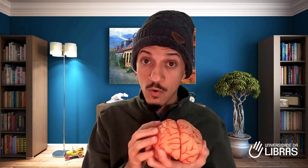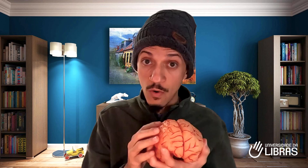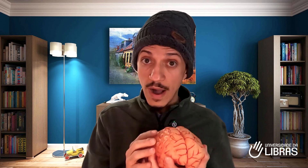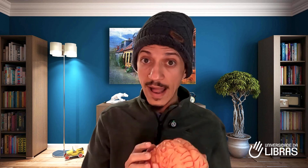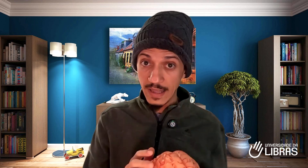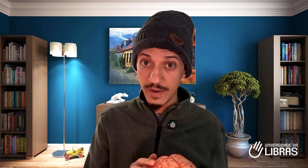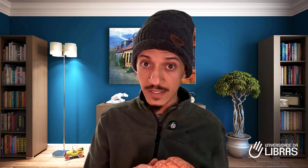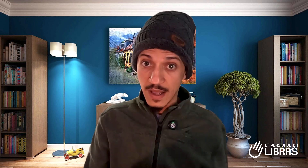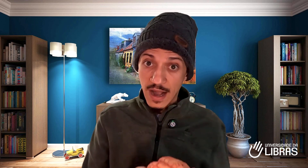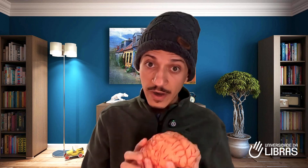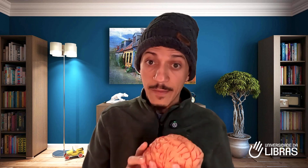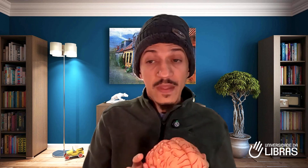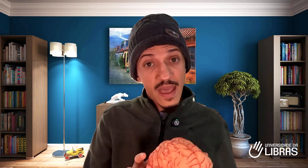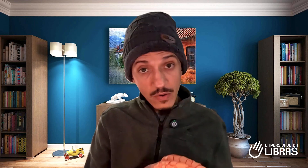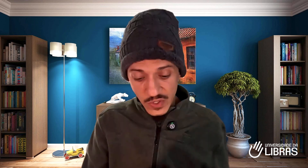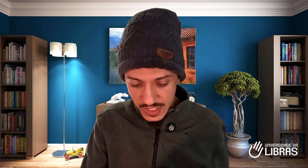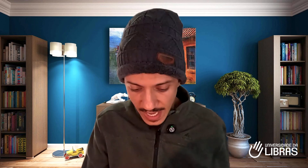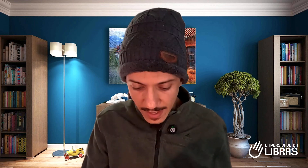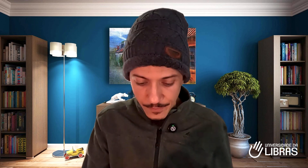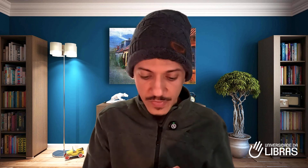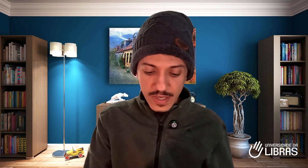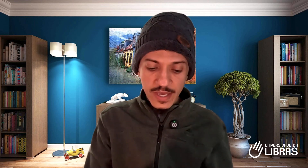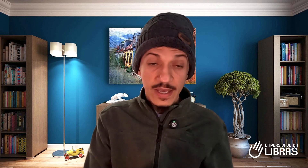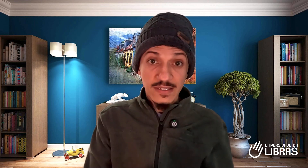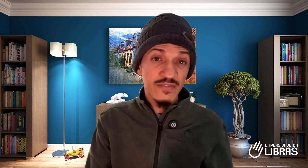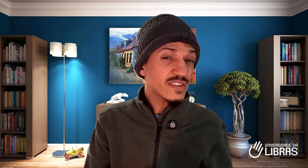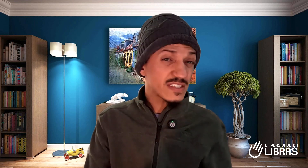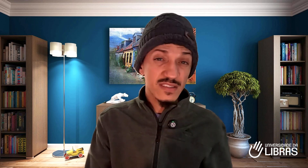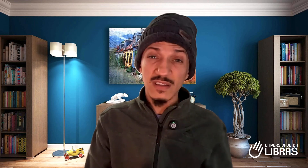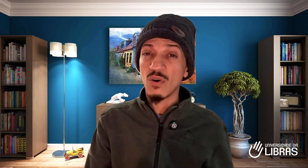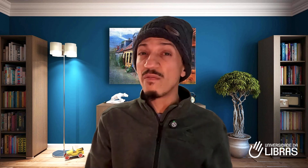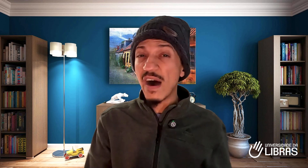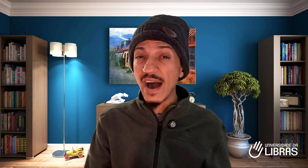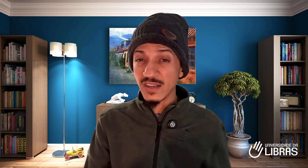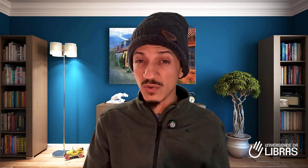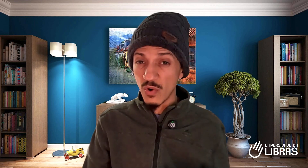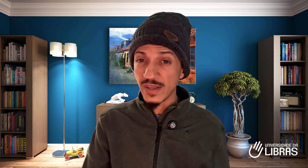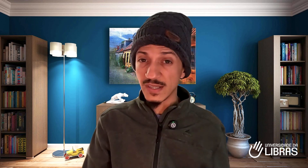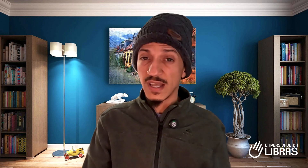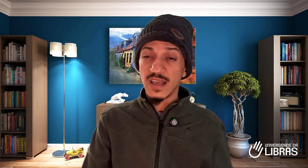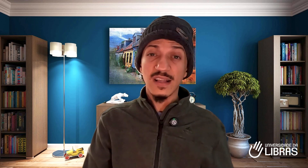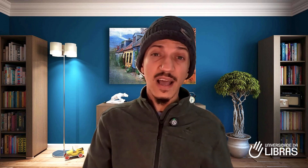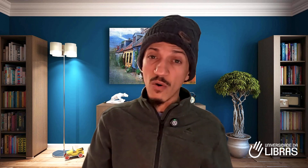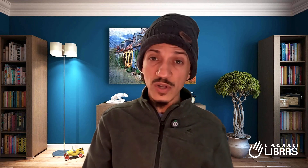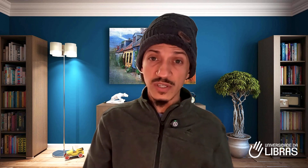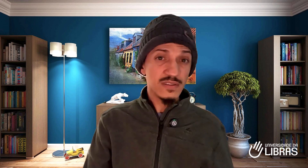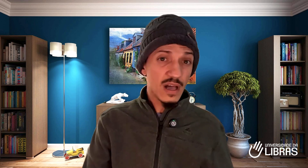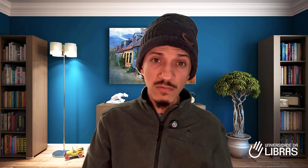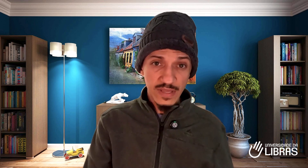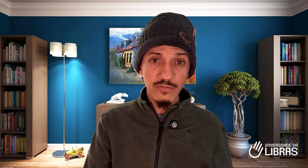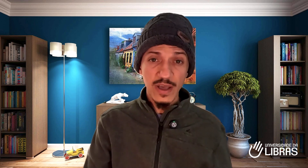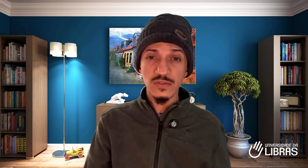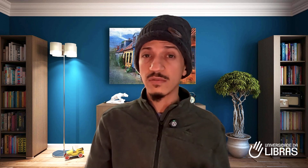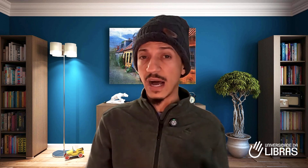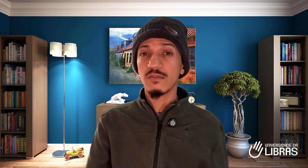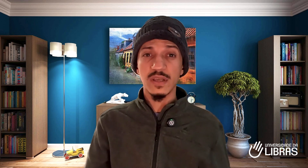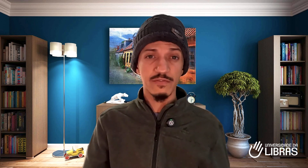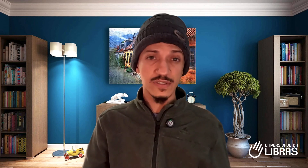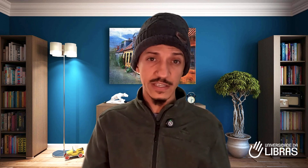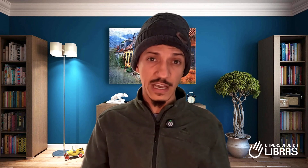a Libras. Agora, eu sei que se você já tentou várias coisas e até hoje não teve o resultado que você quer com a